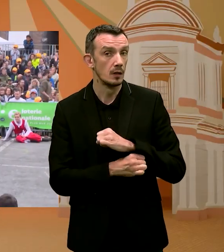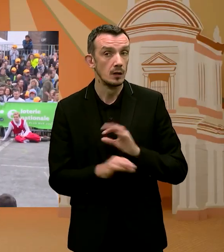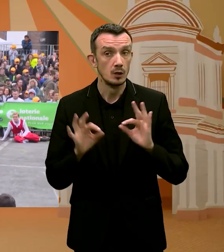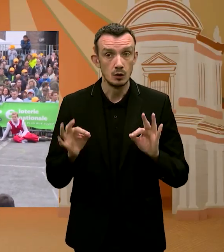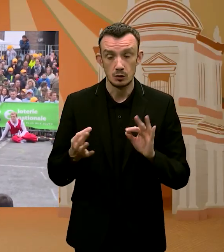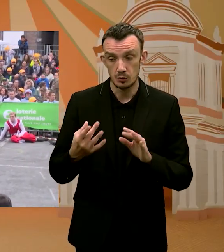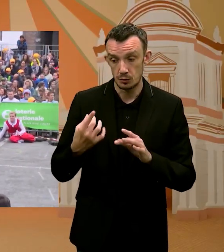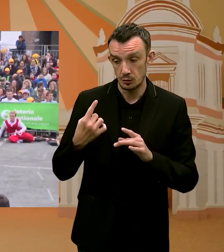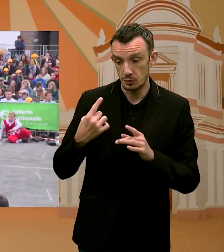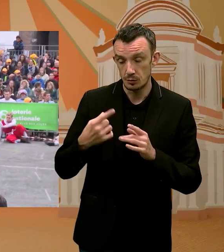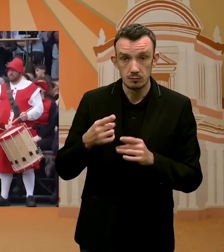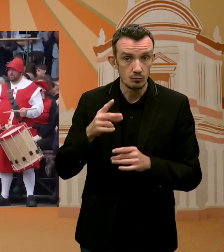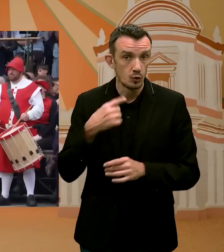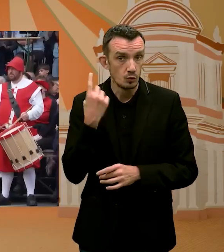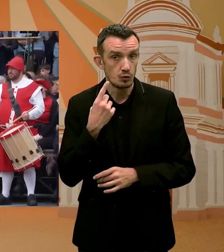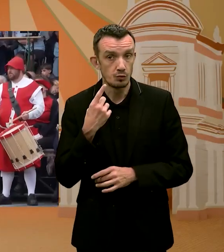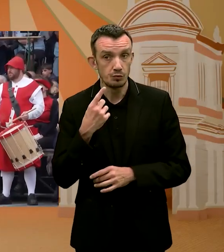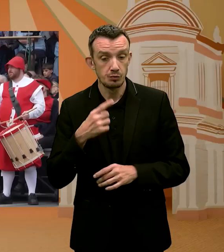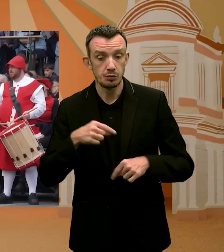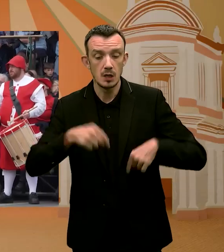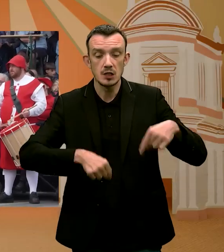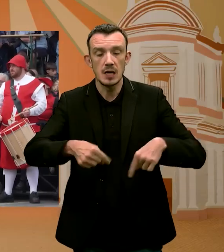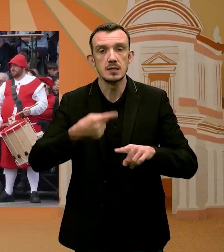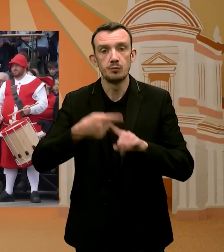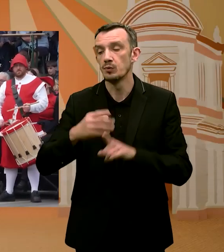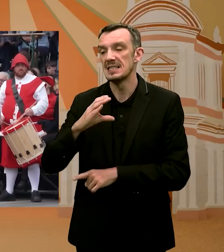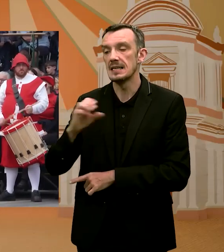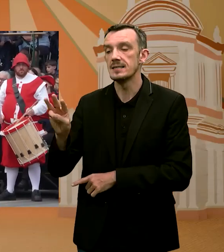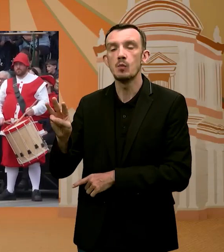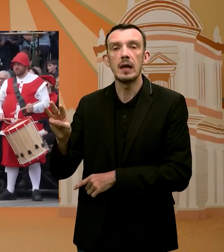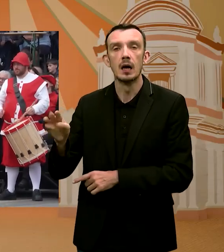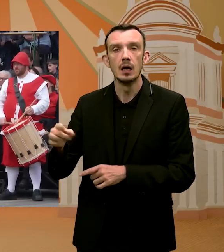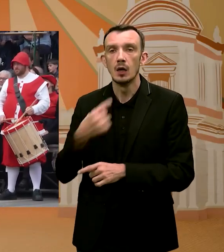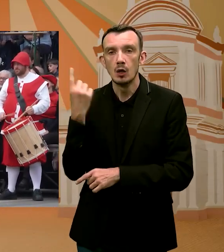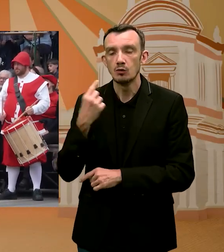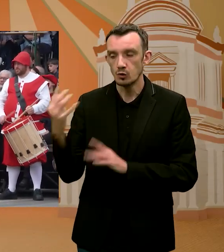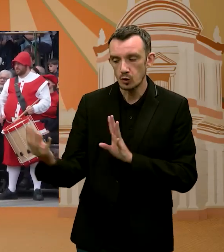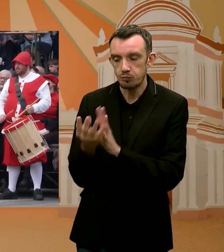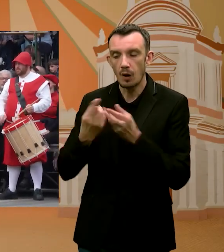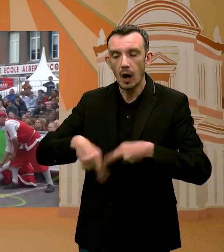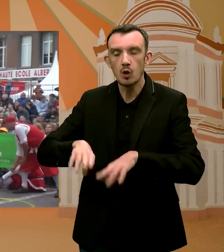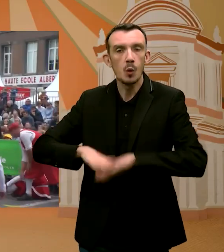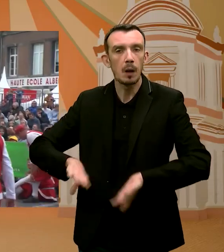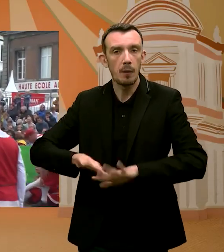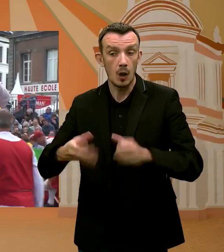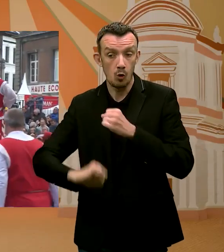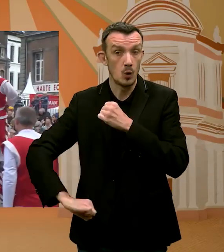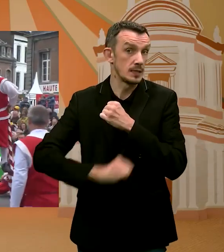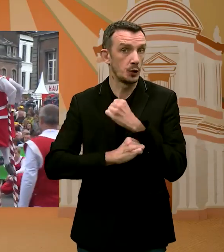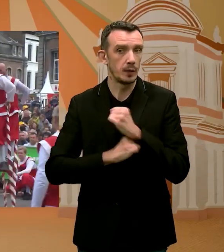pour organiser la place. C'est l'idée de vraiment du zéro accident. C'est l'objectif aussi. Hein. Il y a du monde